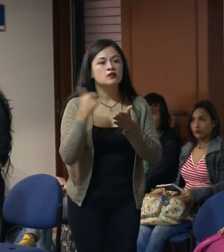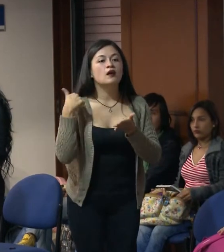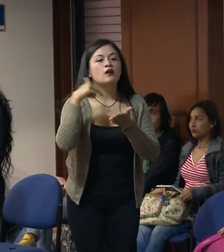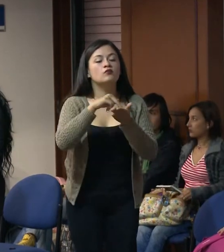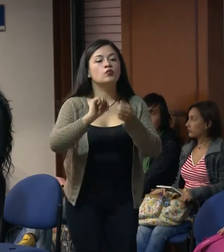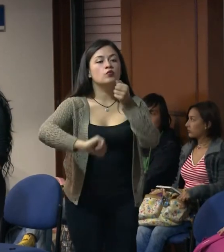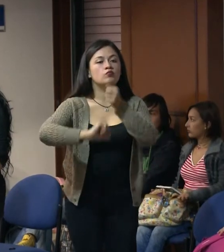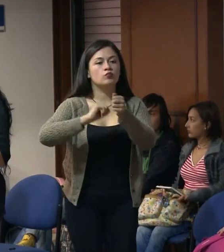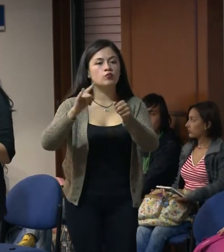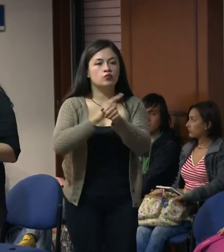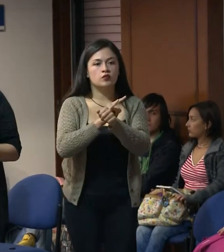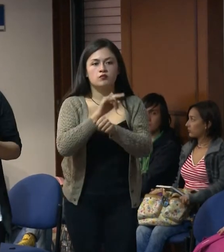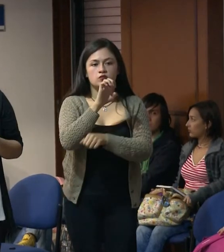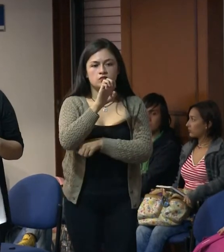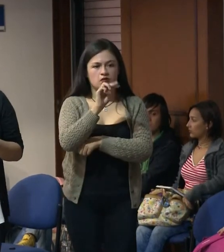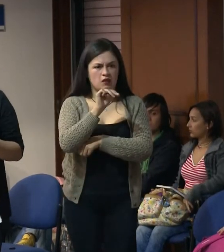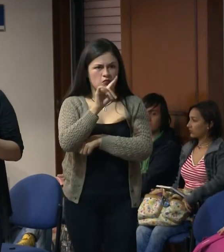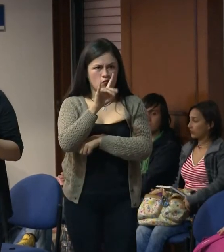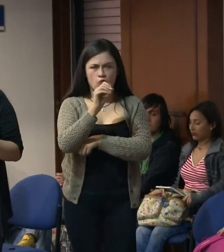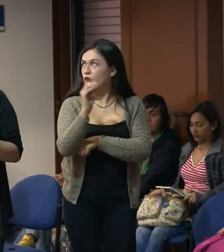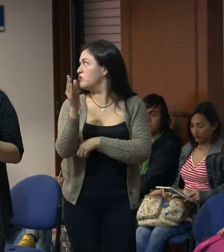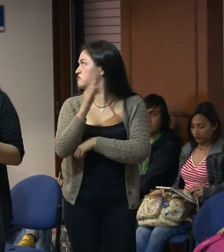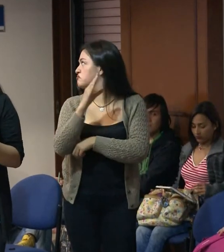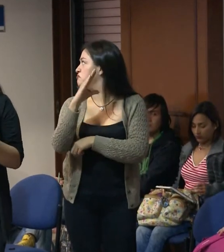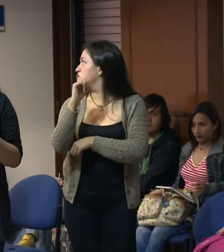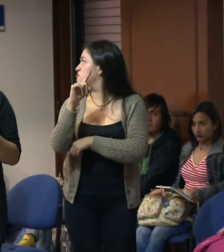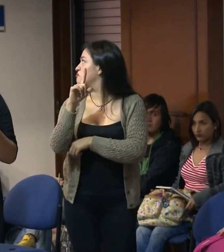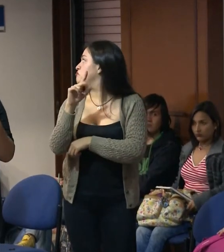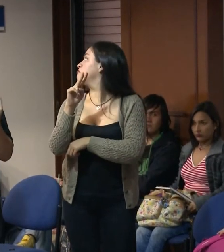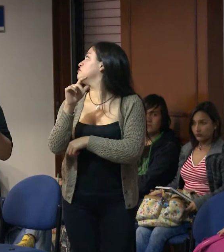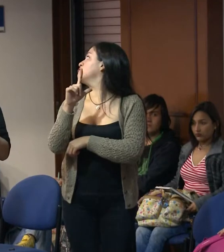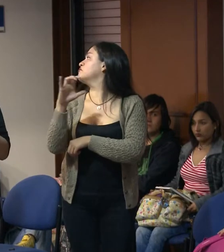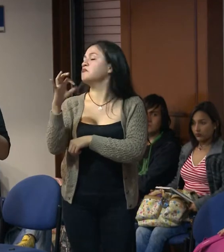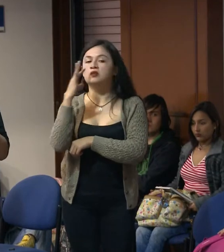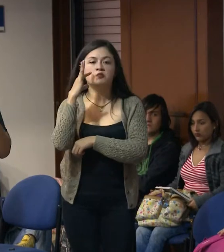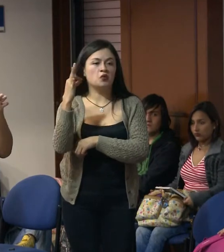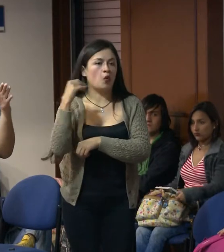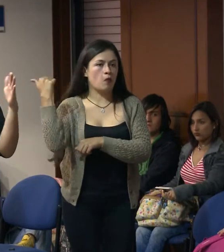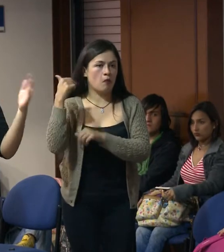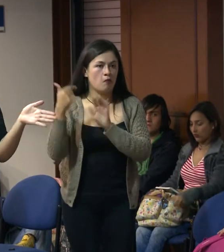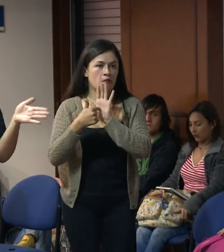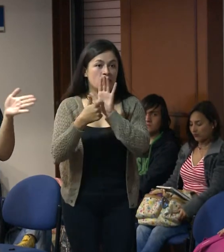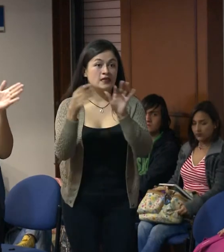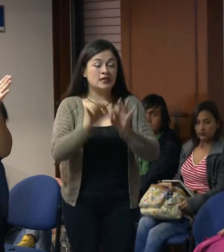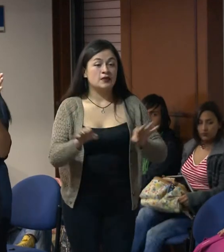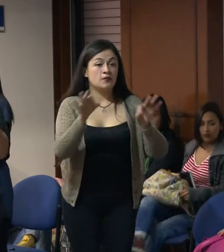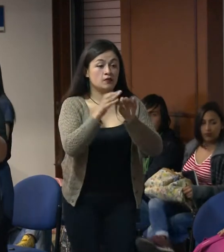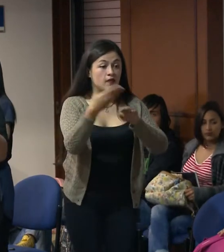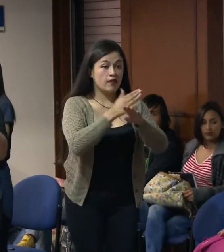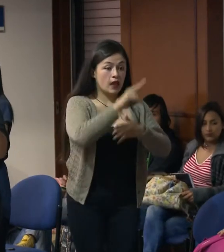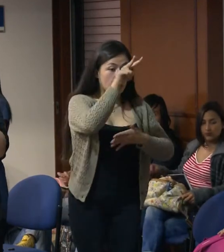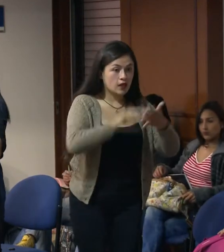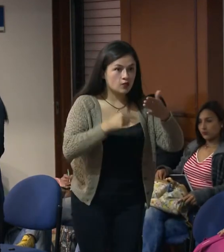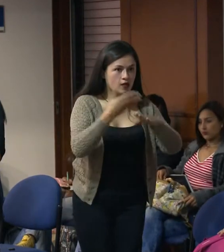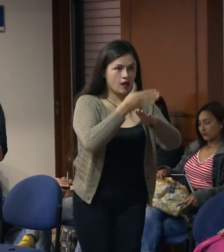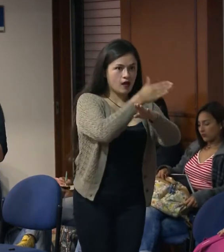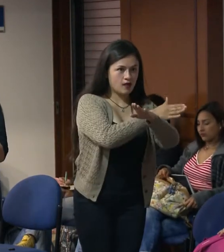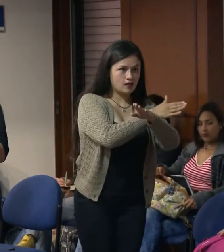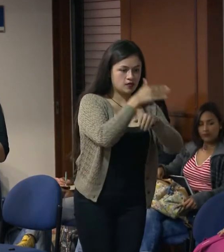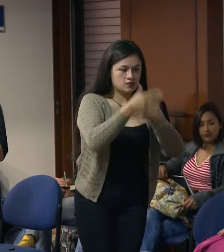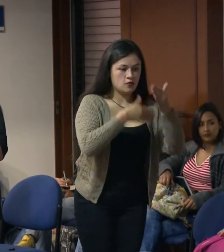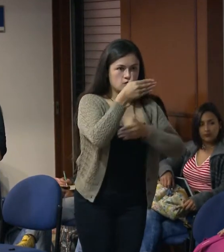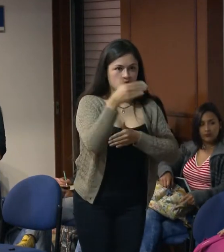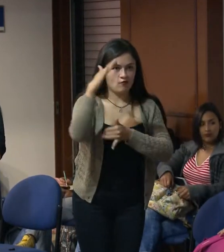autor Edmundo Calvache. Él nos dice que es bueno en los procesos de lectura tener un anticipe, un durante y una